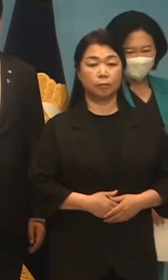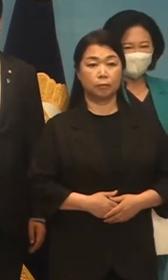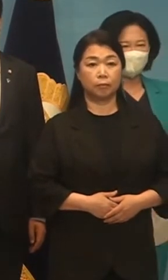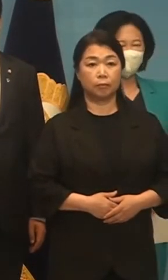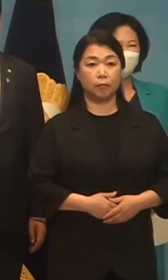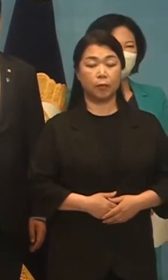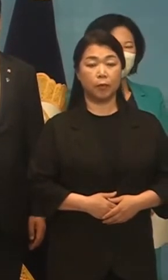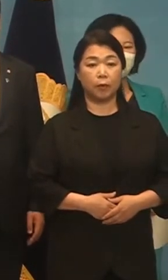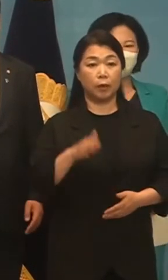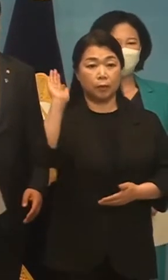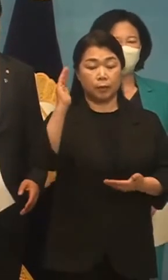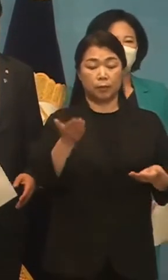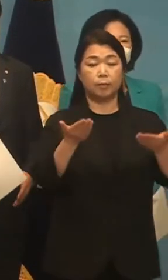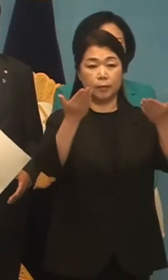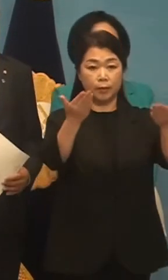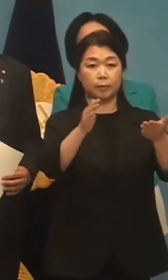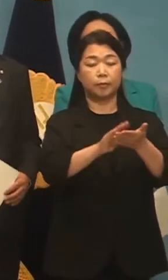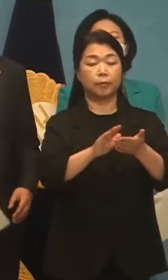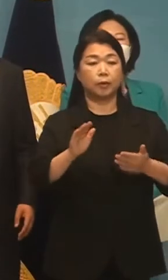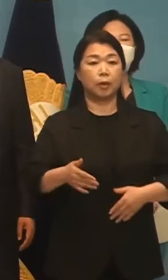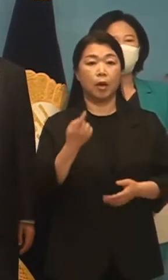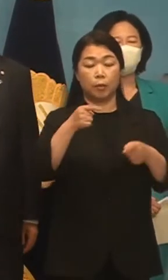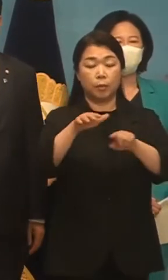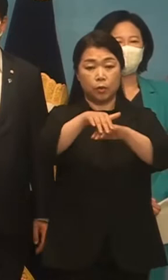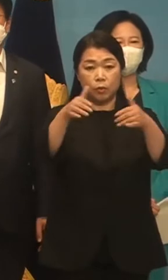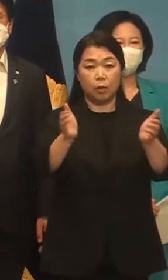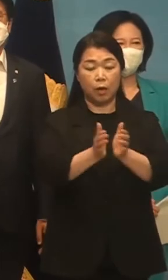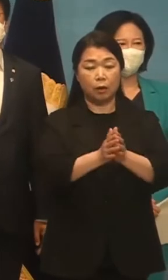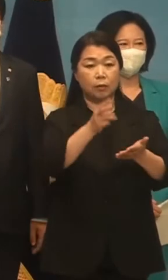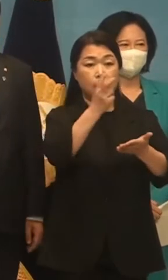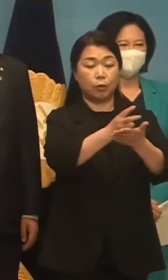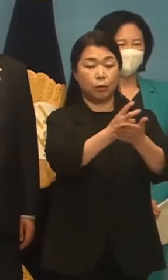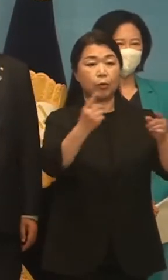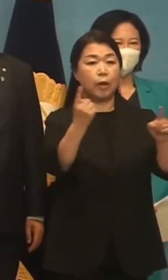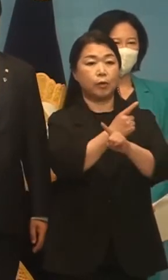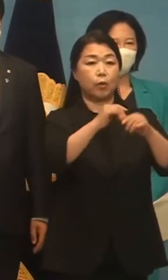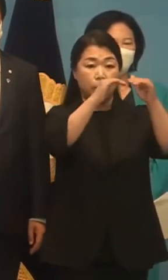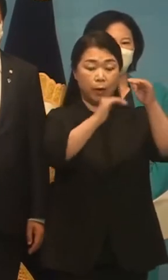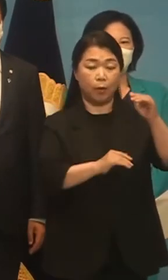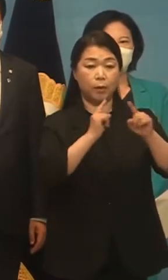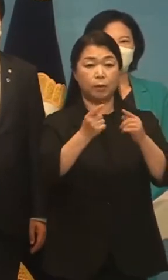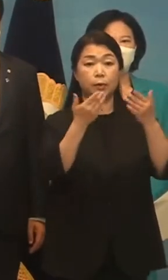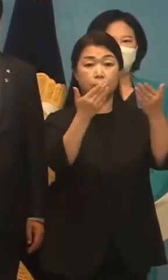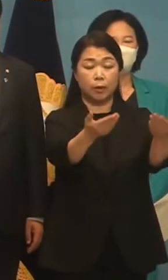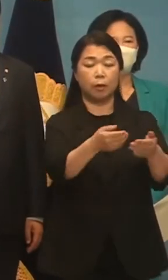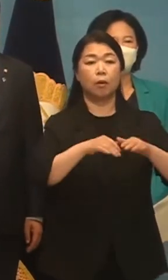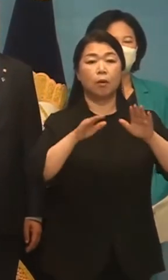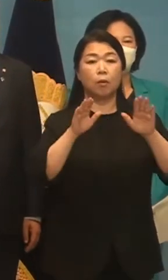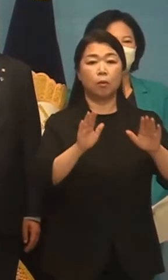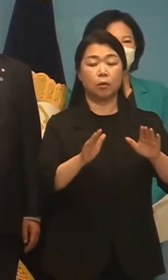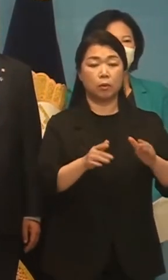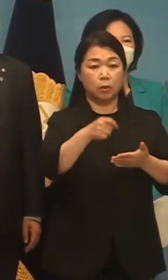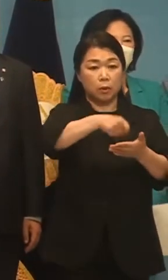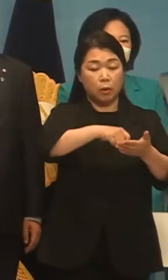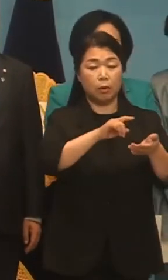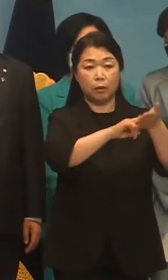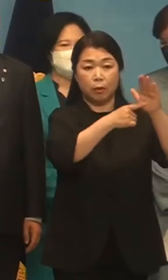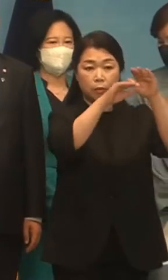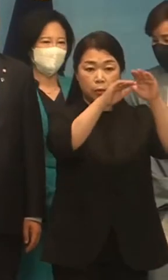네, 기자회견을 시작하겠습니다. 더불어민주당 당규 개정안 기자회견입니다. 오늘